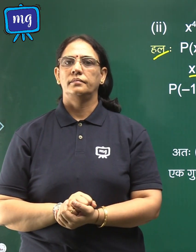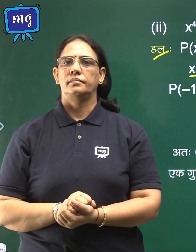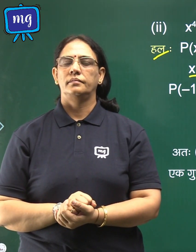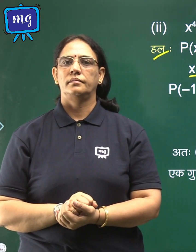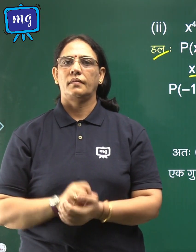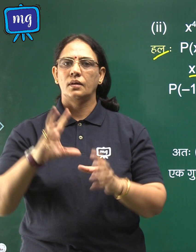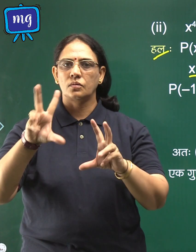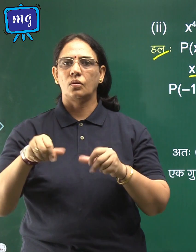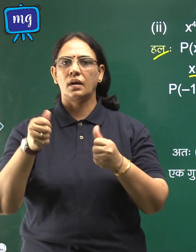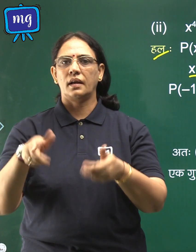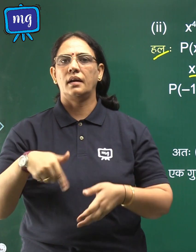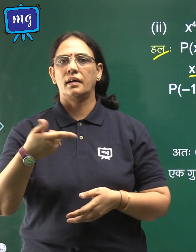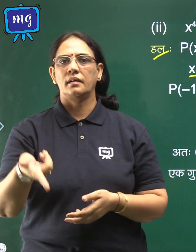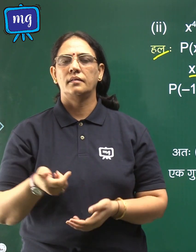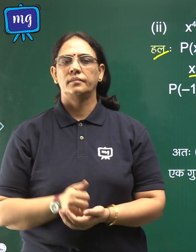सॉल्व करेंगे,